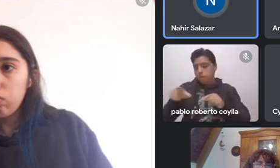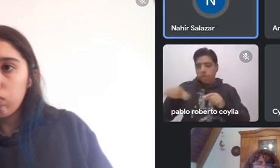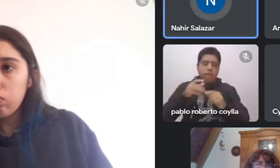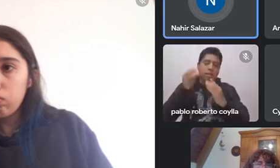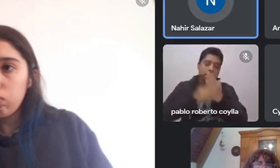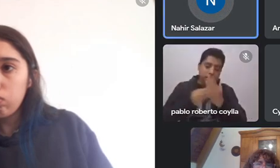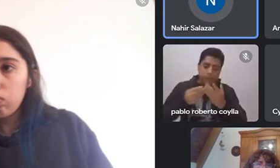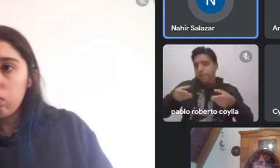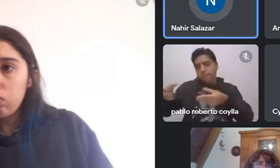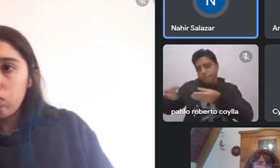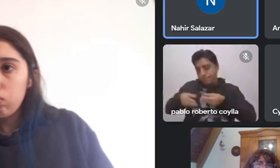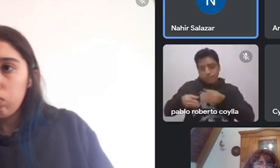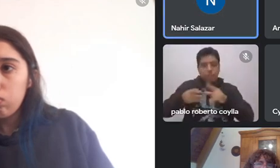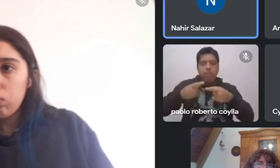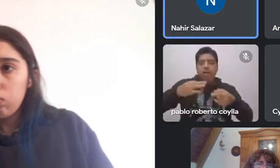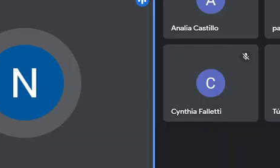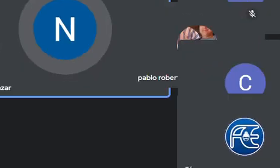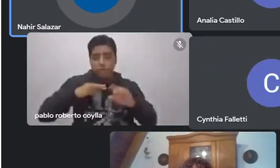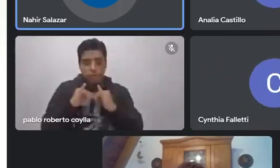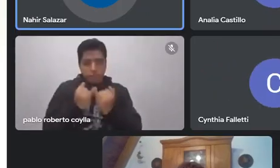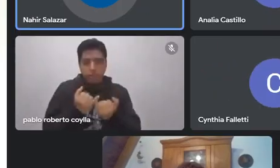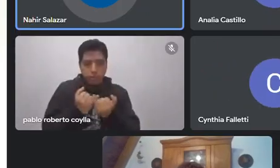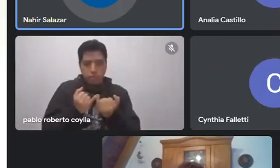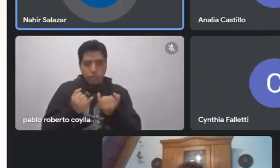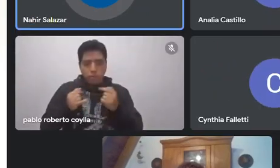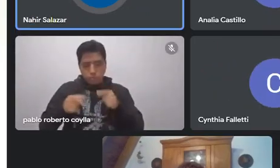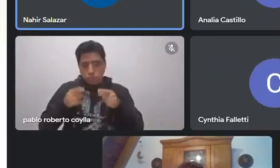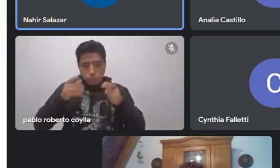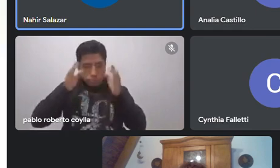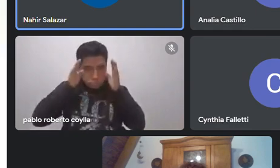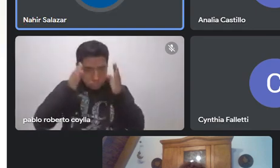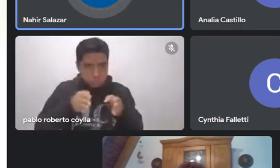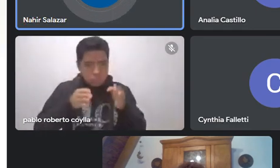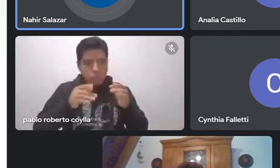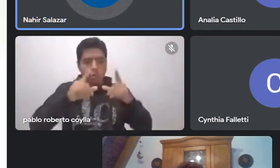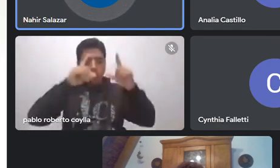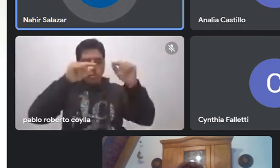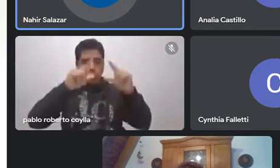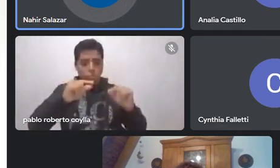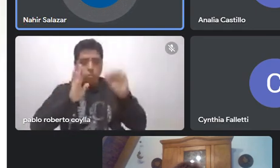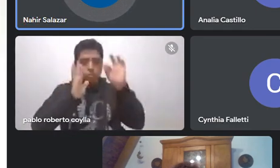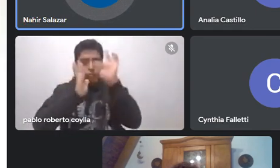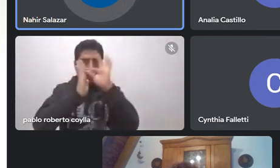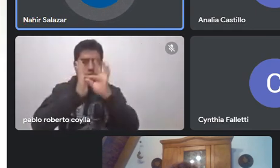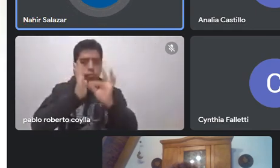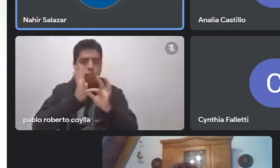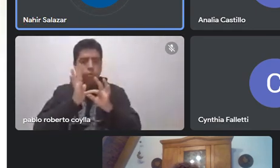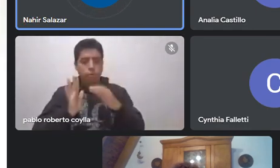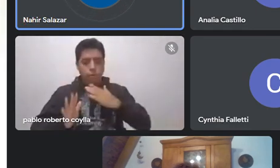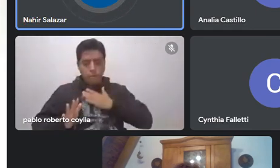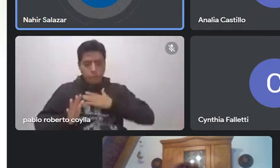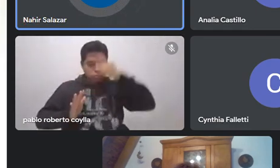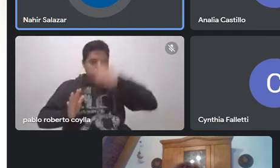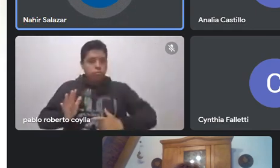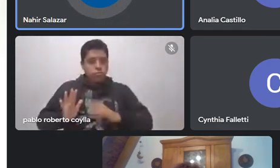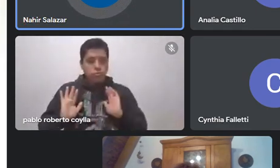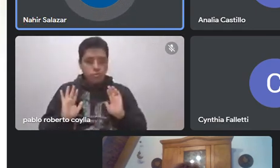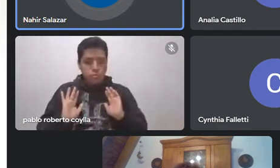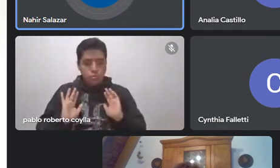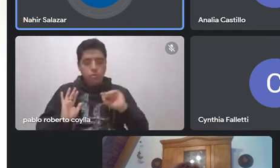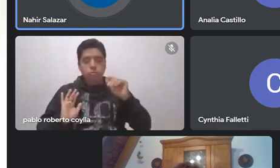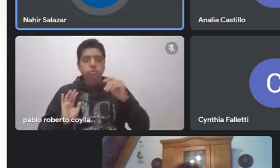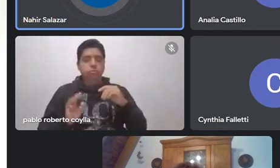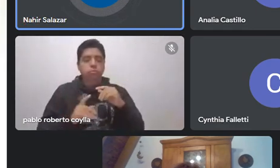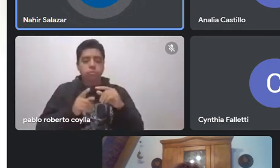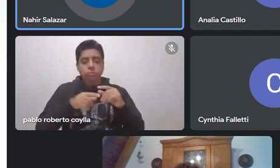Cuando termino eso, voy al cuadernillo y hago una evaluación, miro las consignas